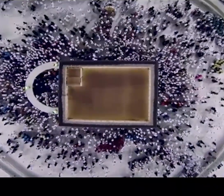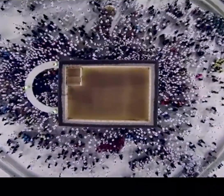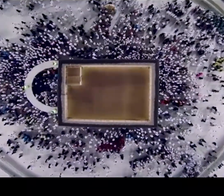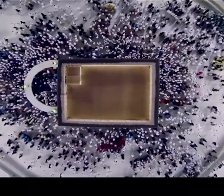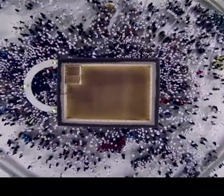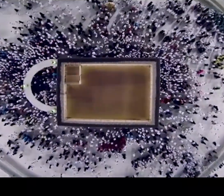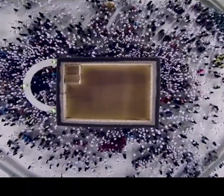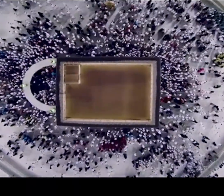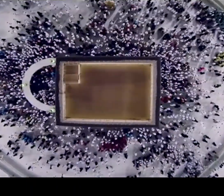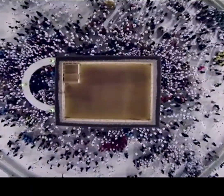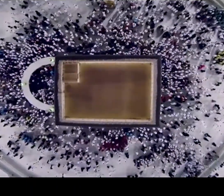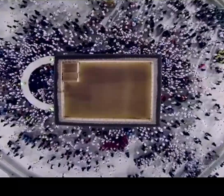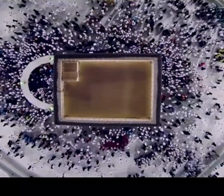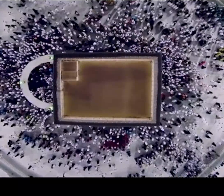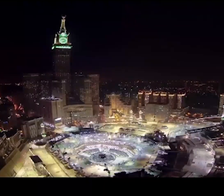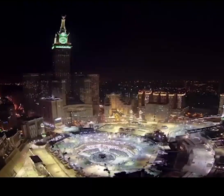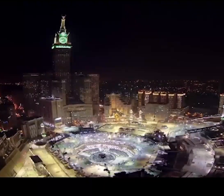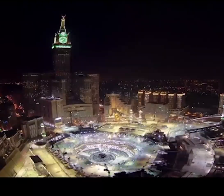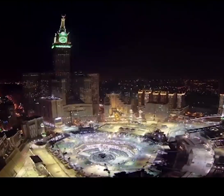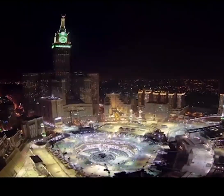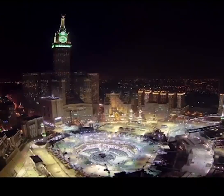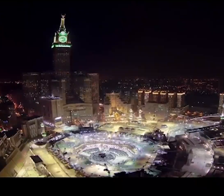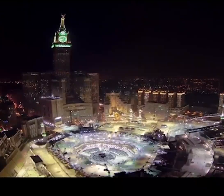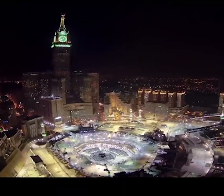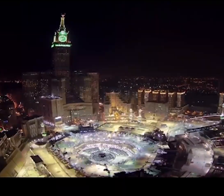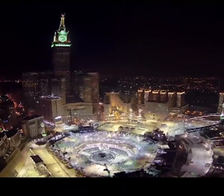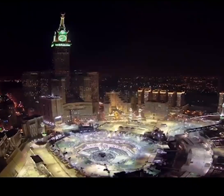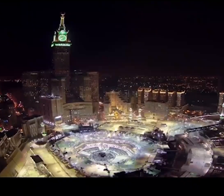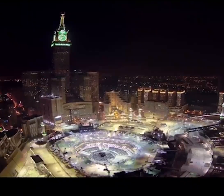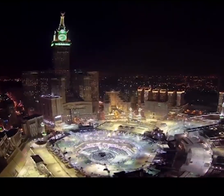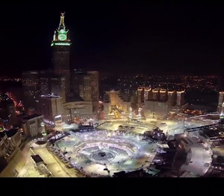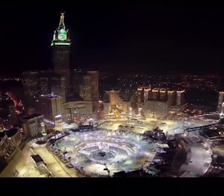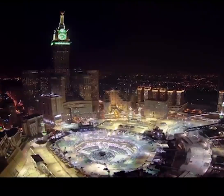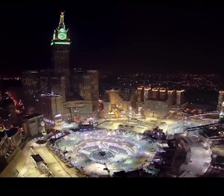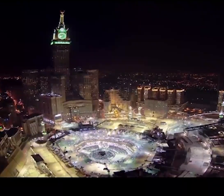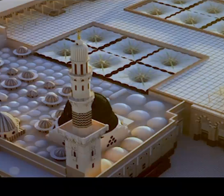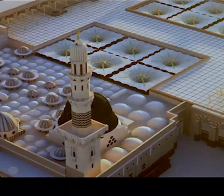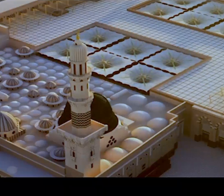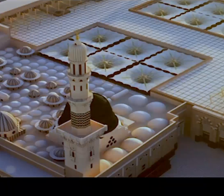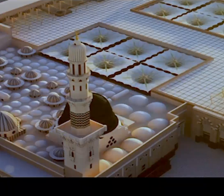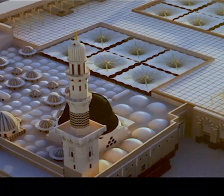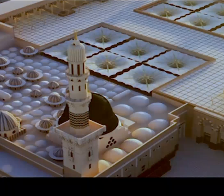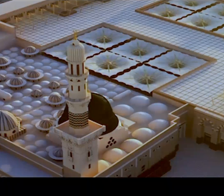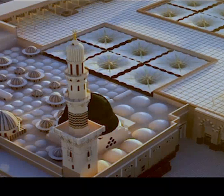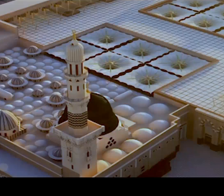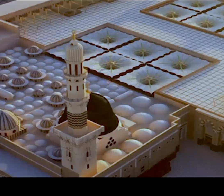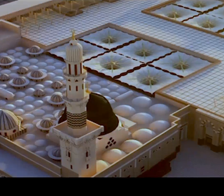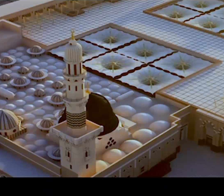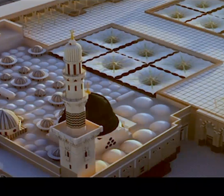من الشیطان الرجیم، بسم اللہ الرحمن الرحیم۔ الصلاة والسلام علیک یا